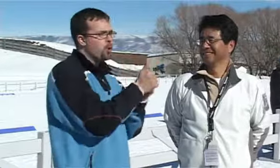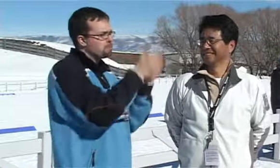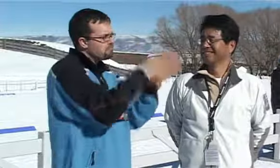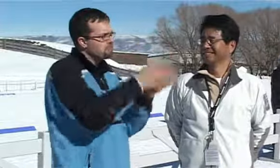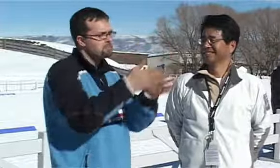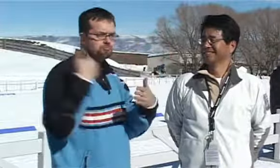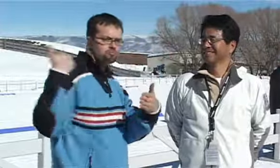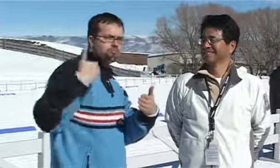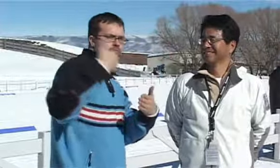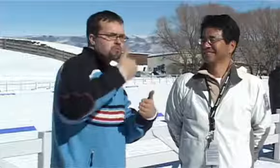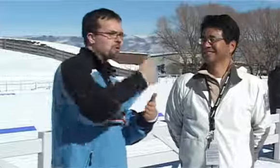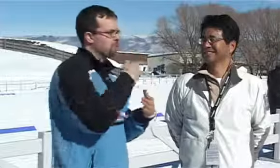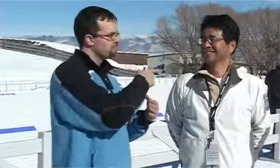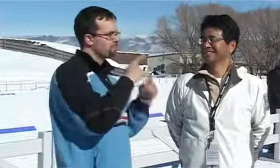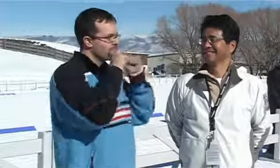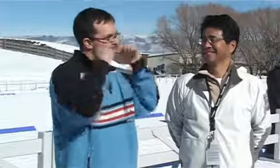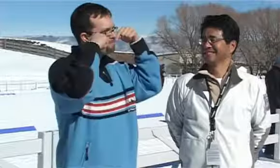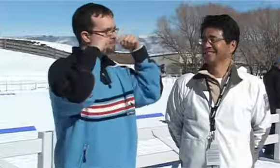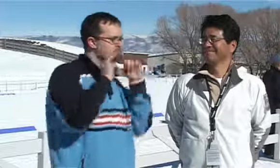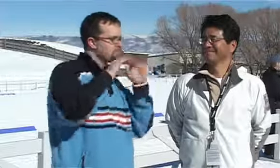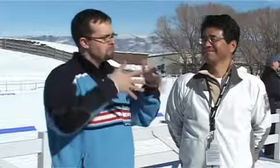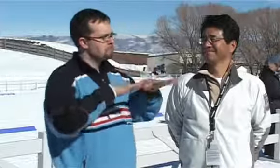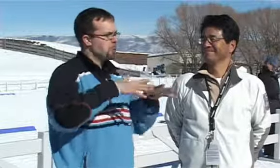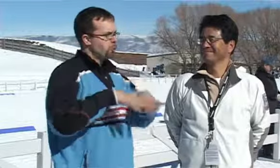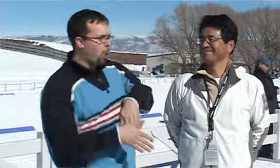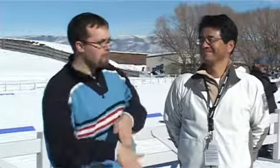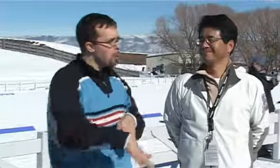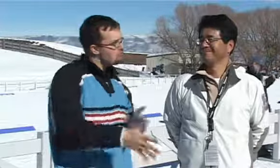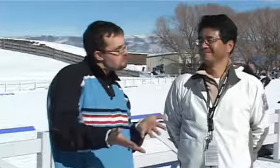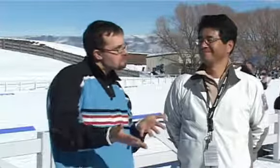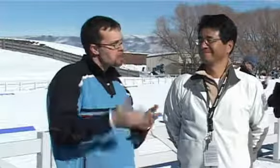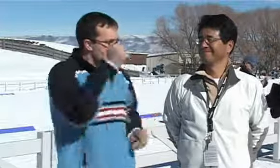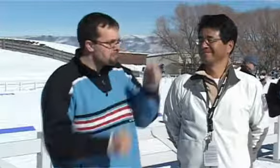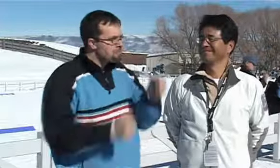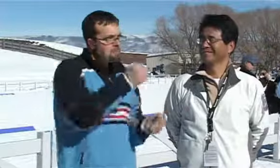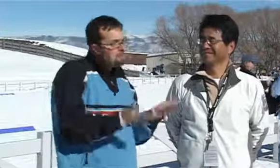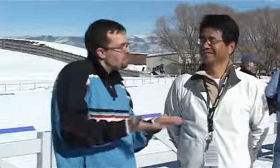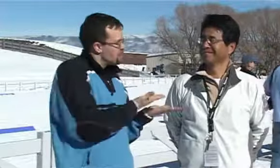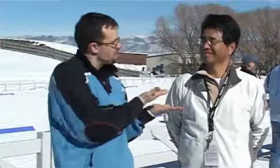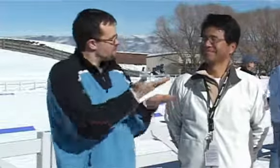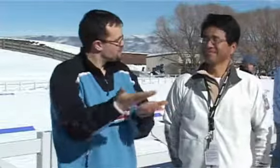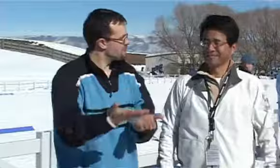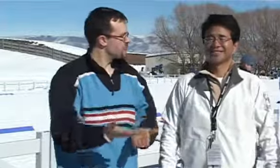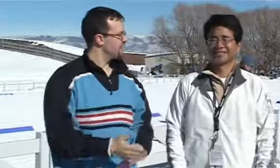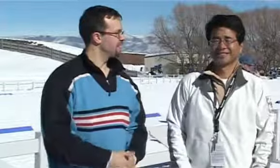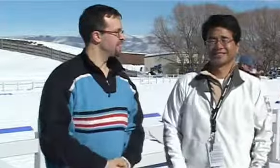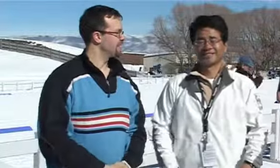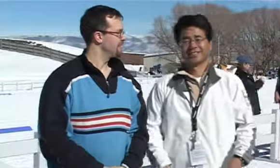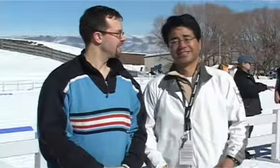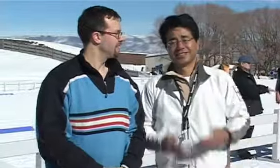Darf ich dich fragen, wie hat sich der Sport in Japan entwickelt, zum Beispiel das Langlaufen, Snowboarden